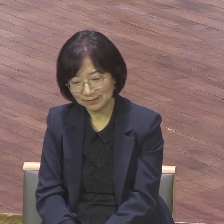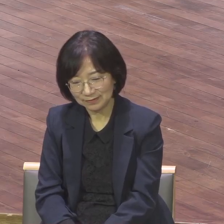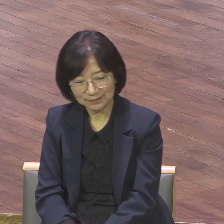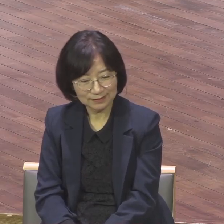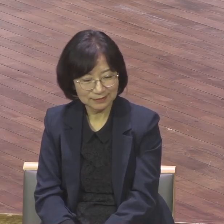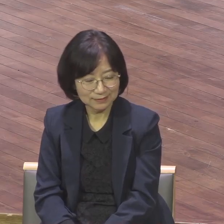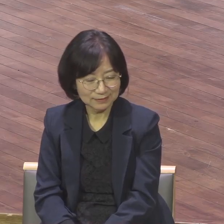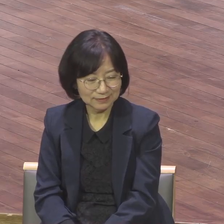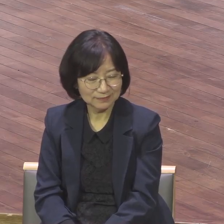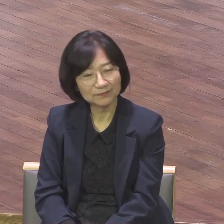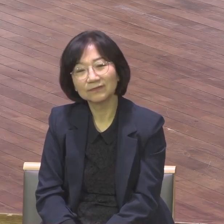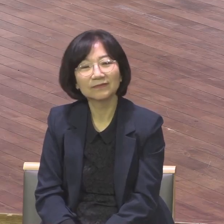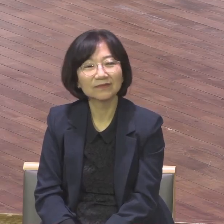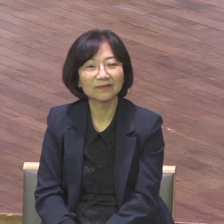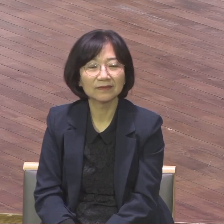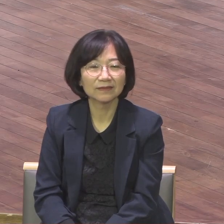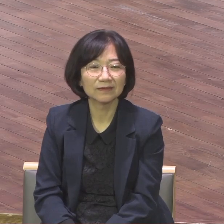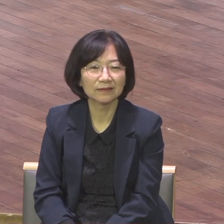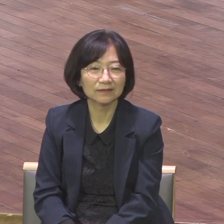나를 향한